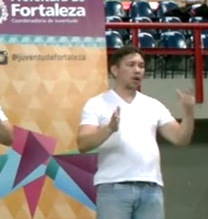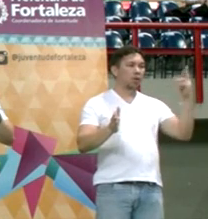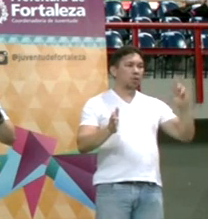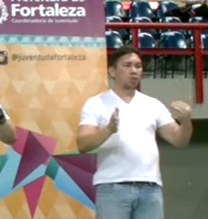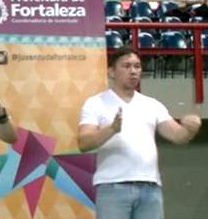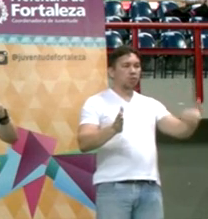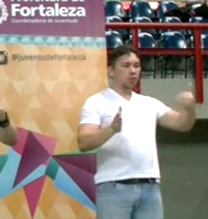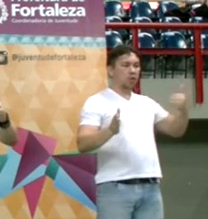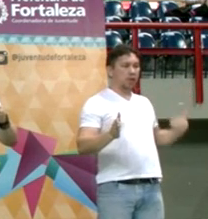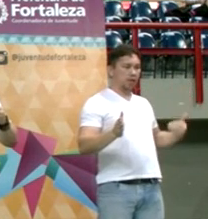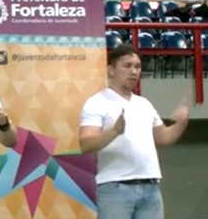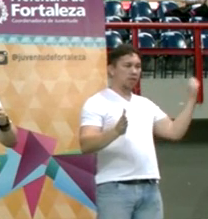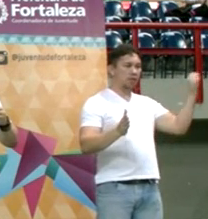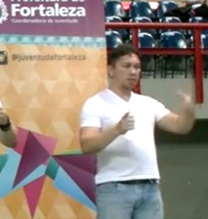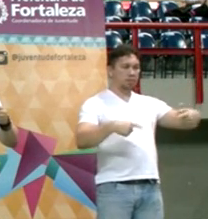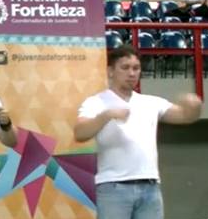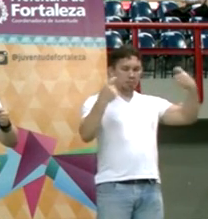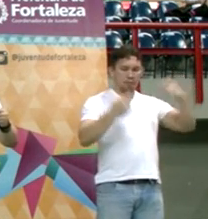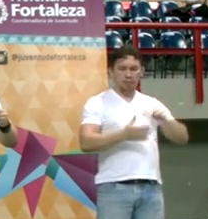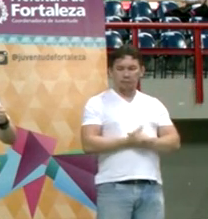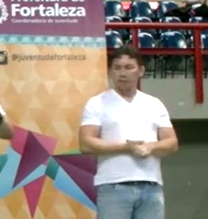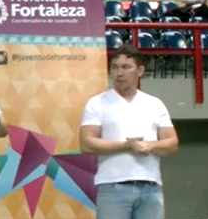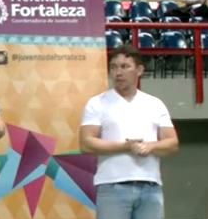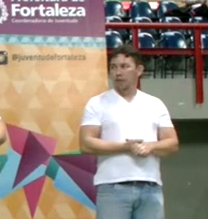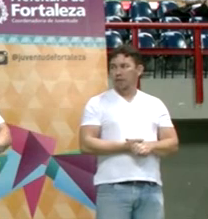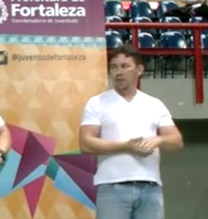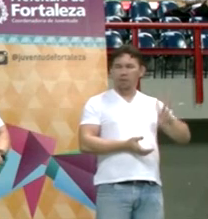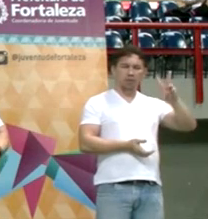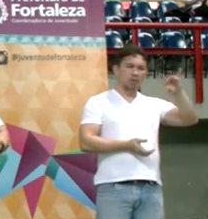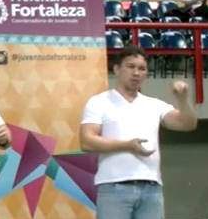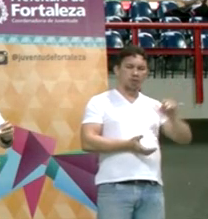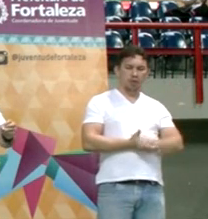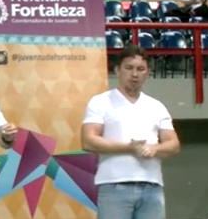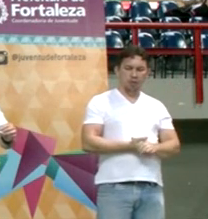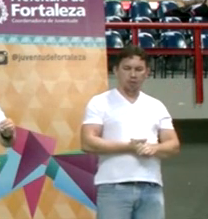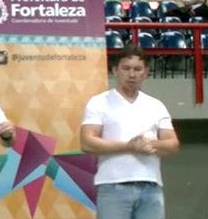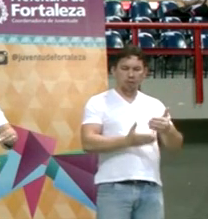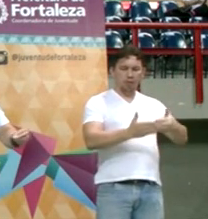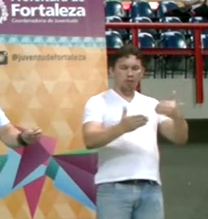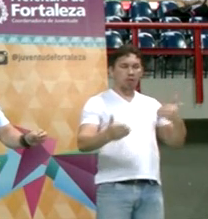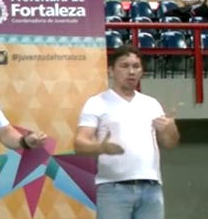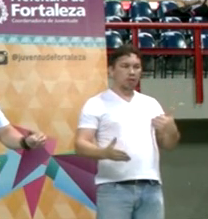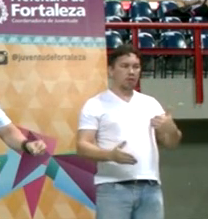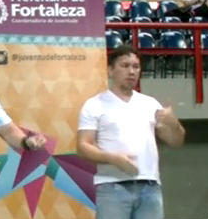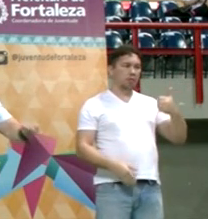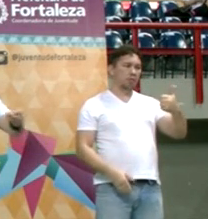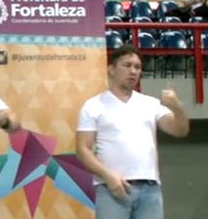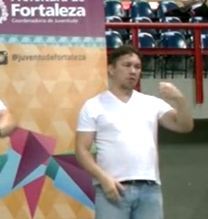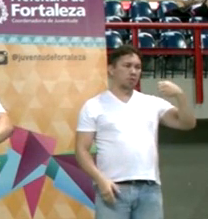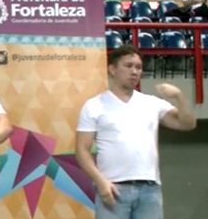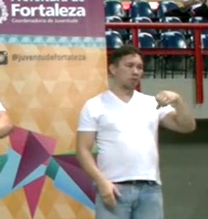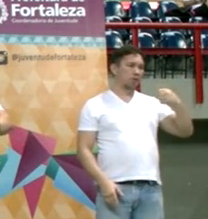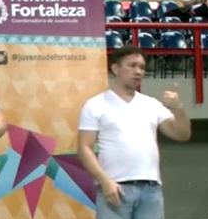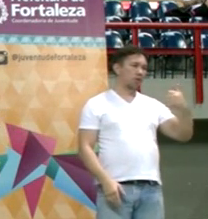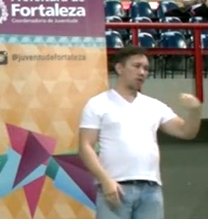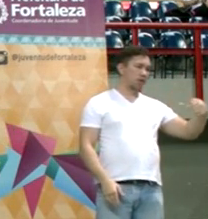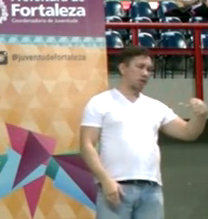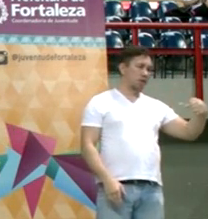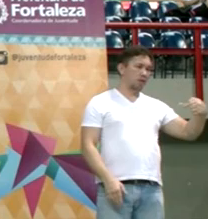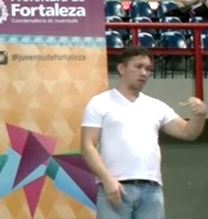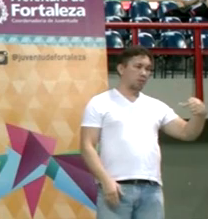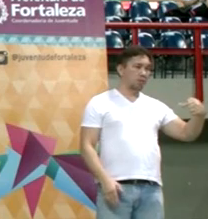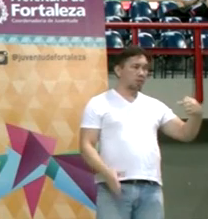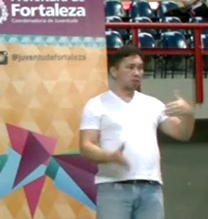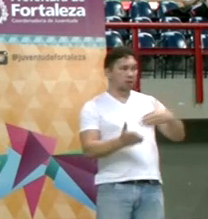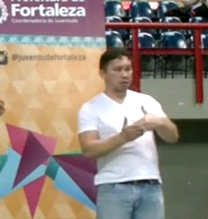gente não bota uma fase para a Rússia sair da Primeira Guerra. A gente bota uma data. Ela sai em 17. A guerra termina em 18, ela sai no